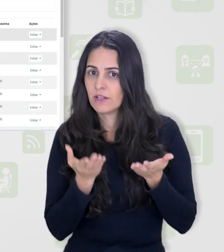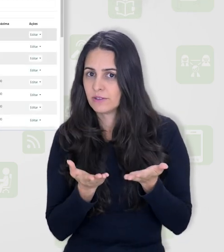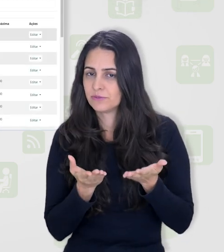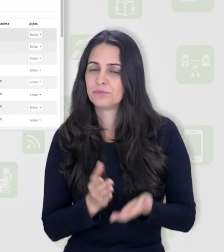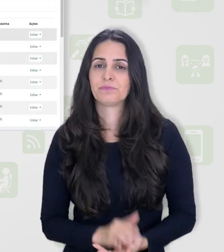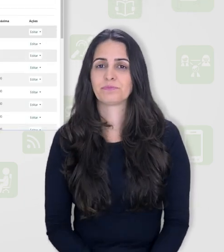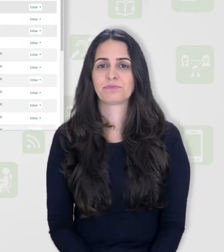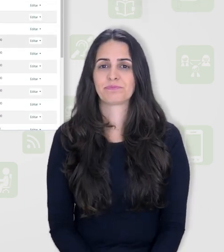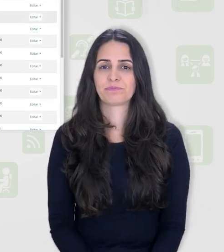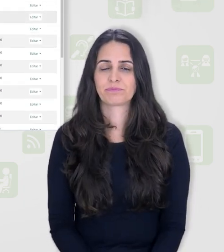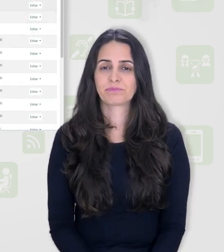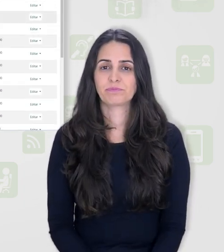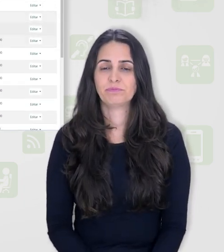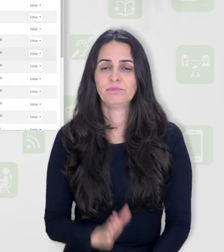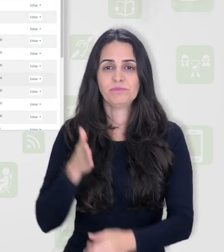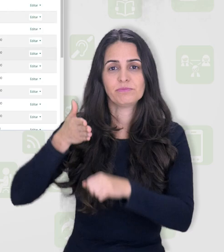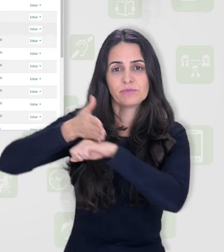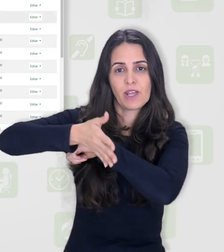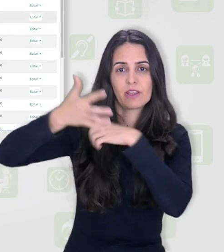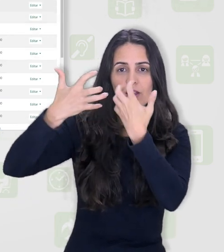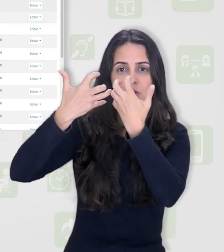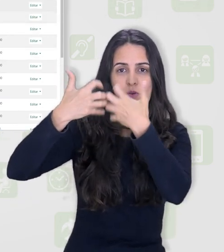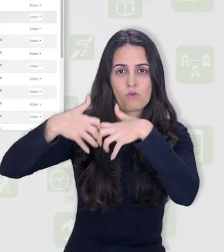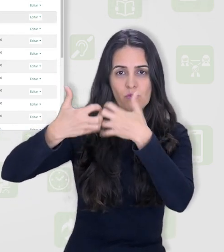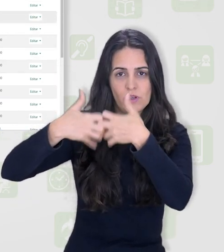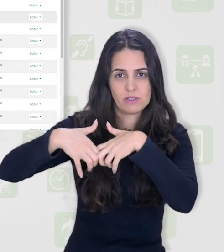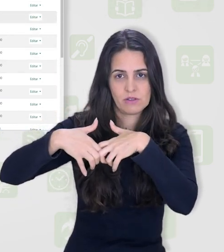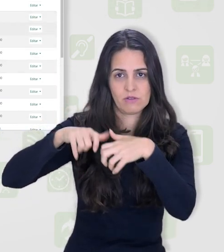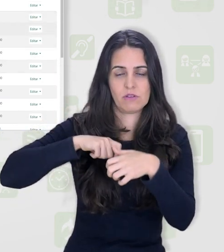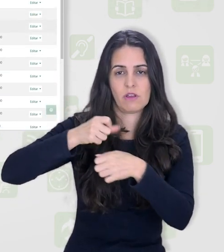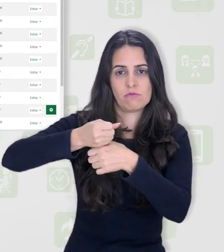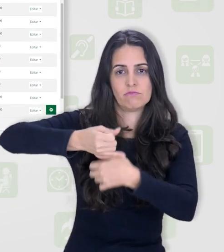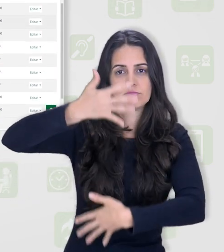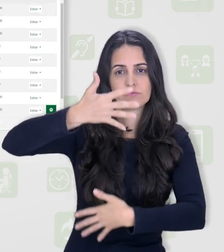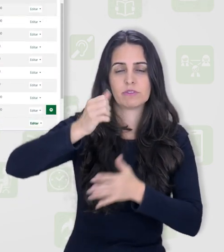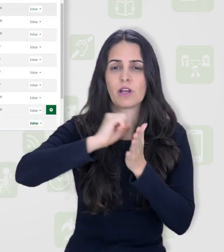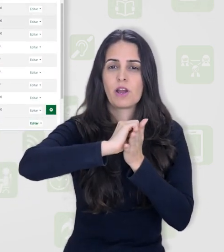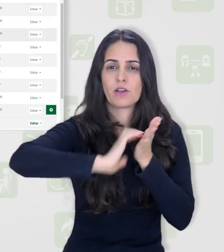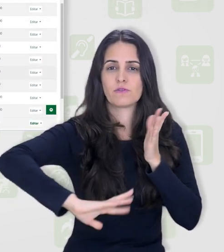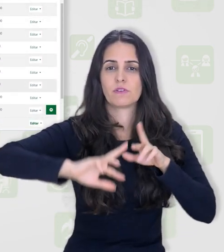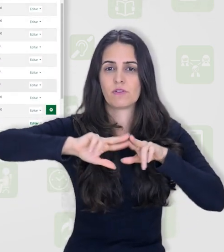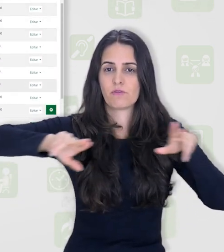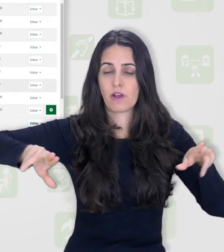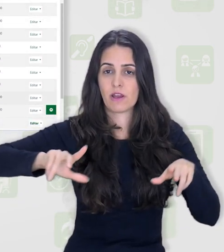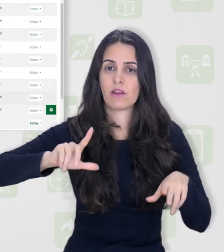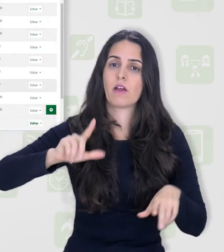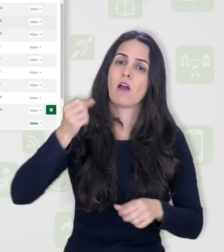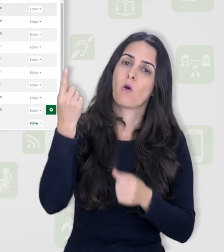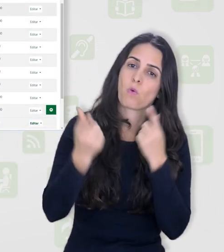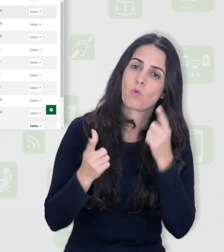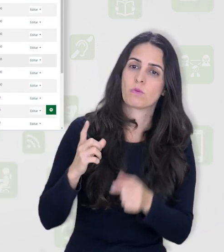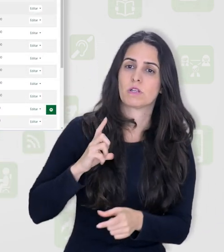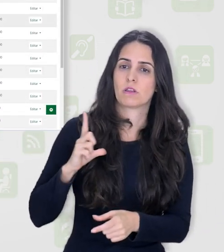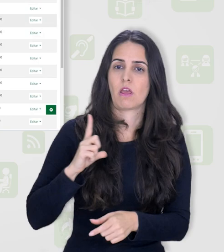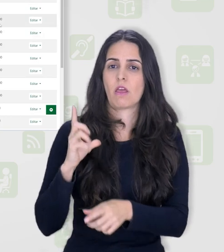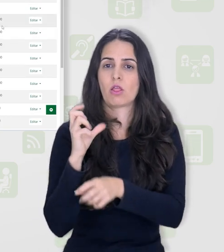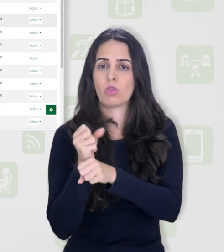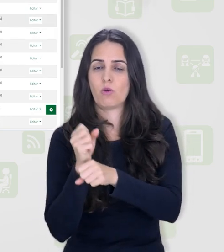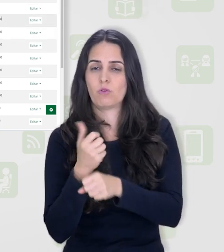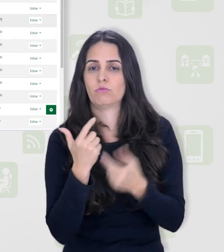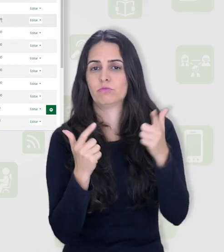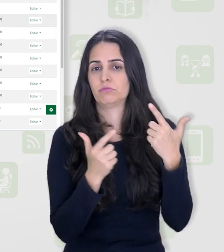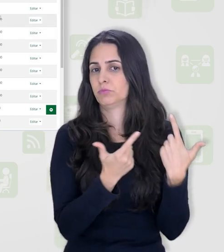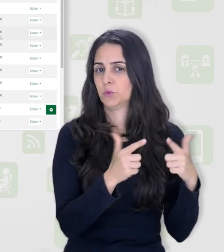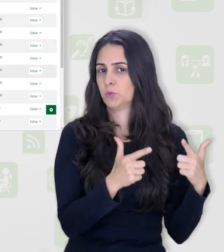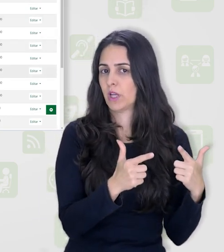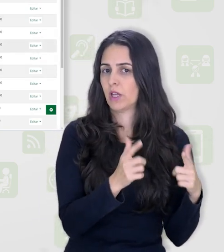então Observe que aqui eu tenho diversas atividades sem atribuição de nota com atribuição de nota e cada